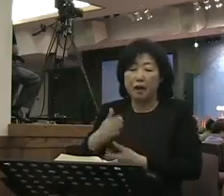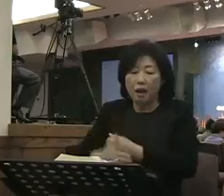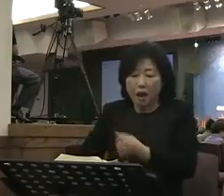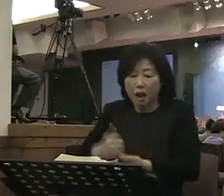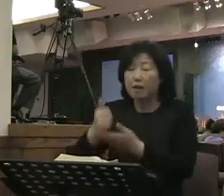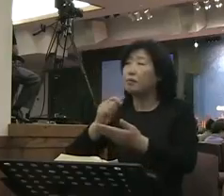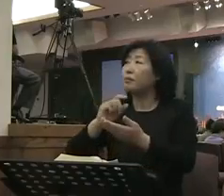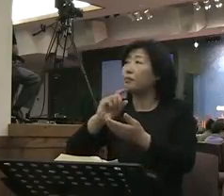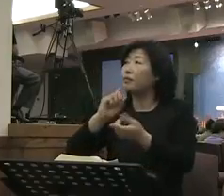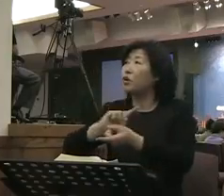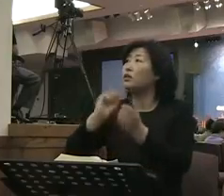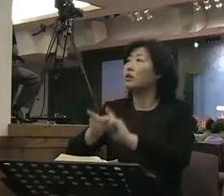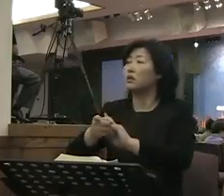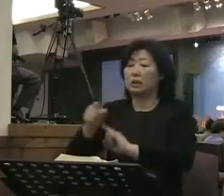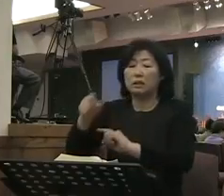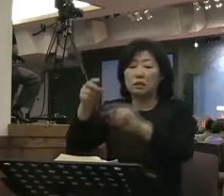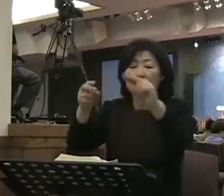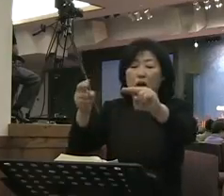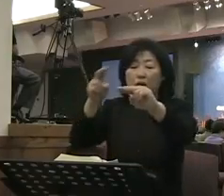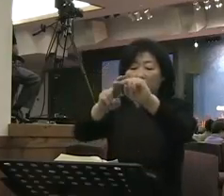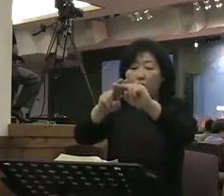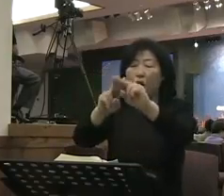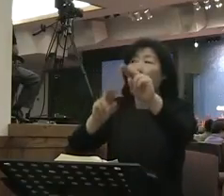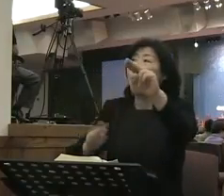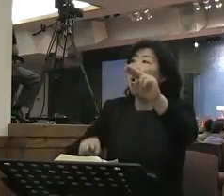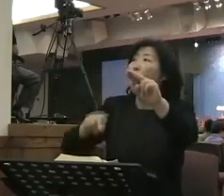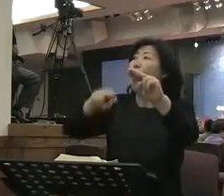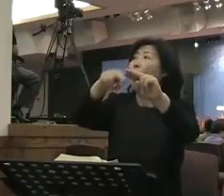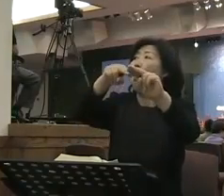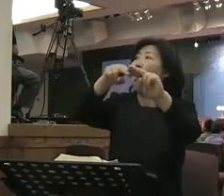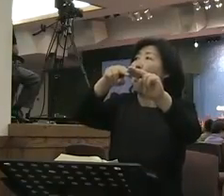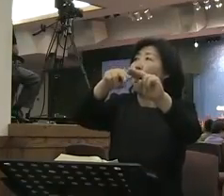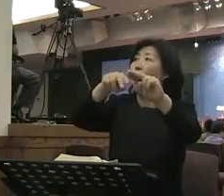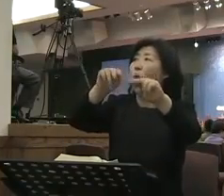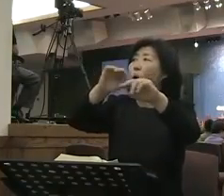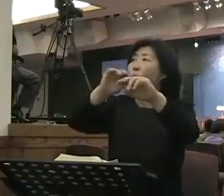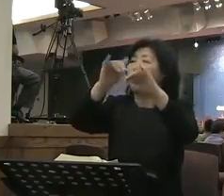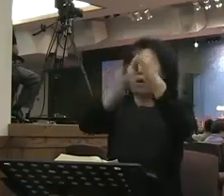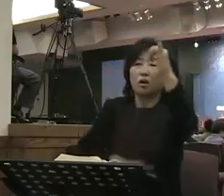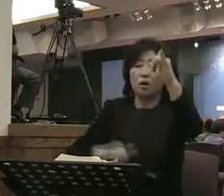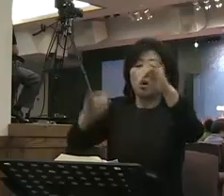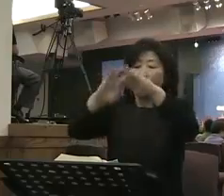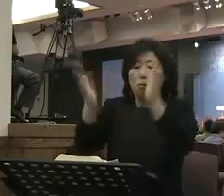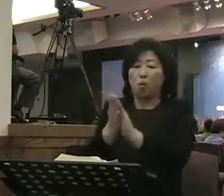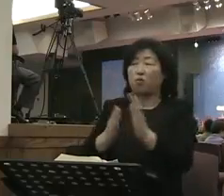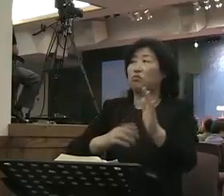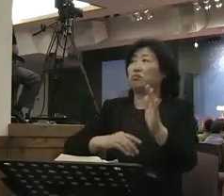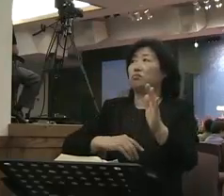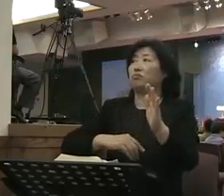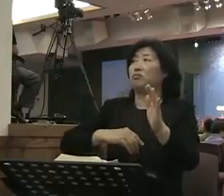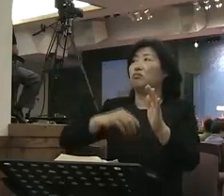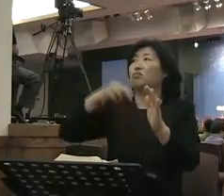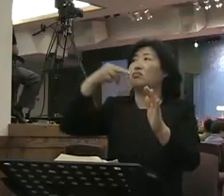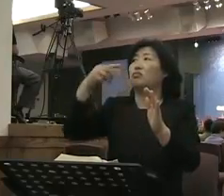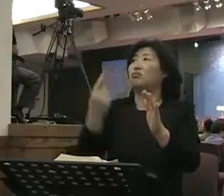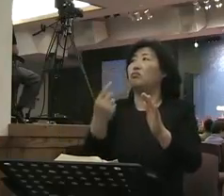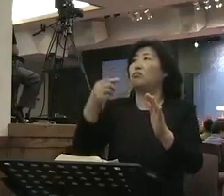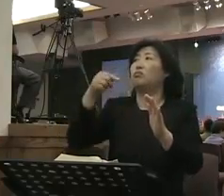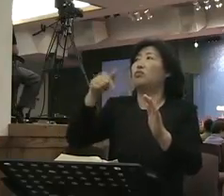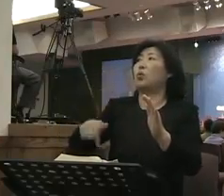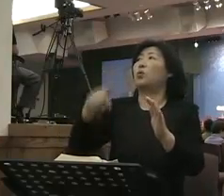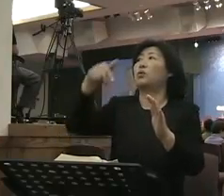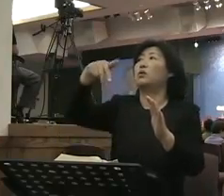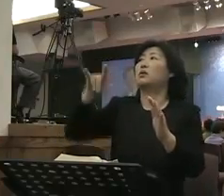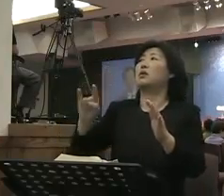하나님 대신 그 자리에 오르려고 하였던 역사의 모든 독재자들, 역사의 모든